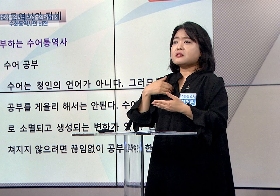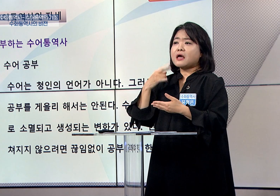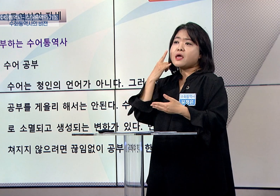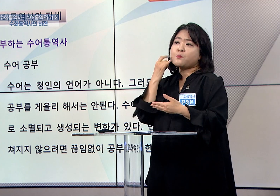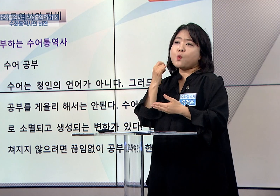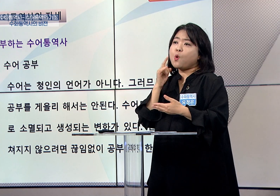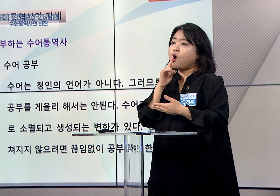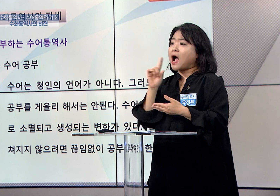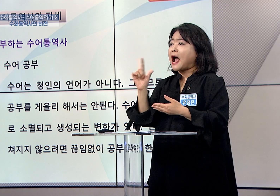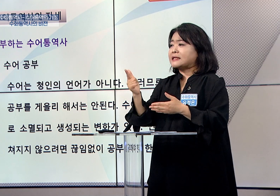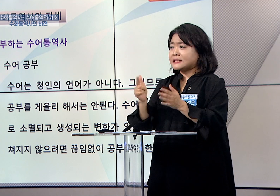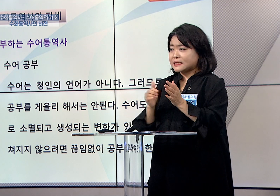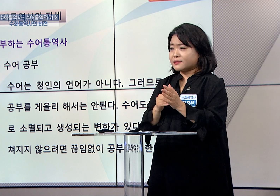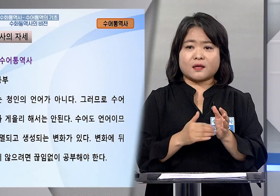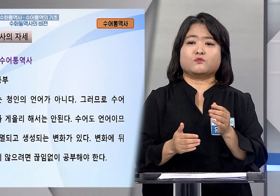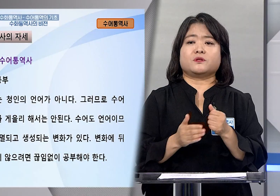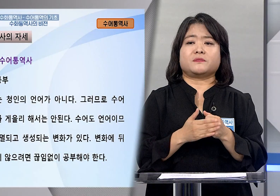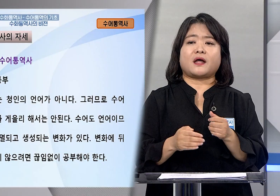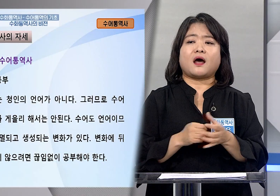나의 모어가 아니기 때문입니다.